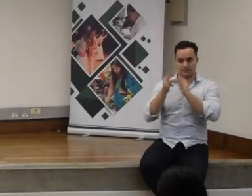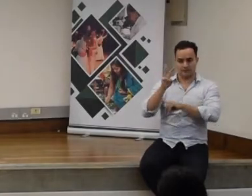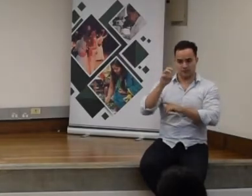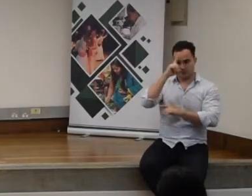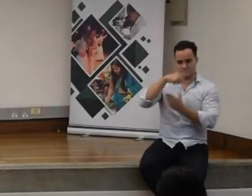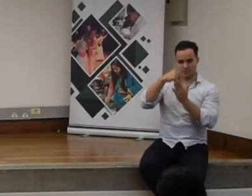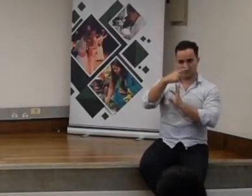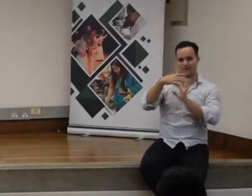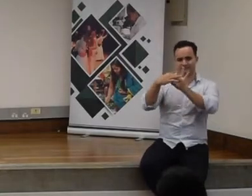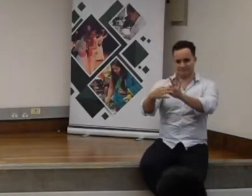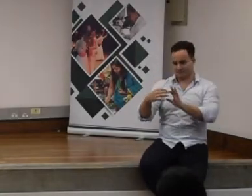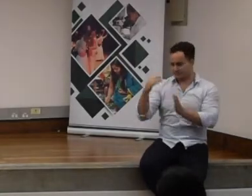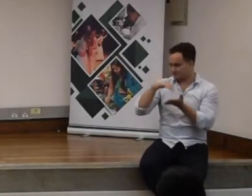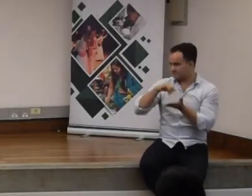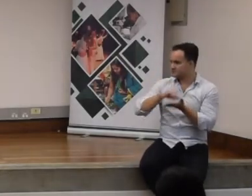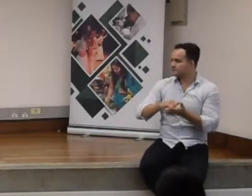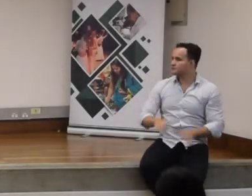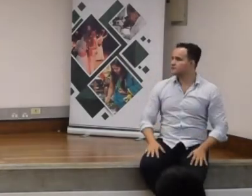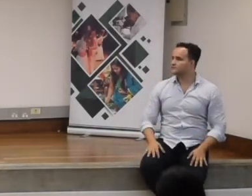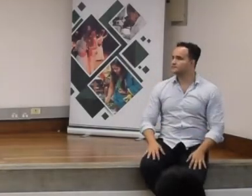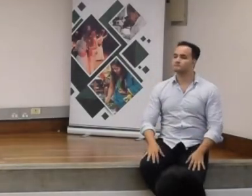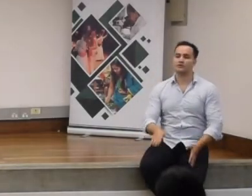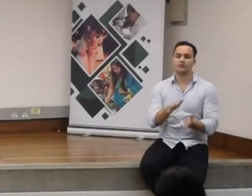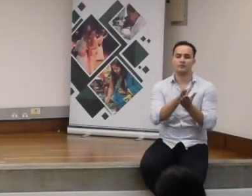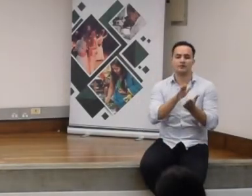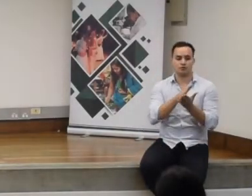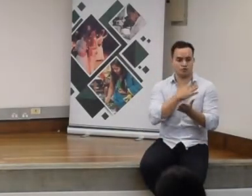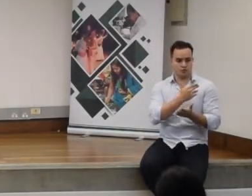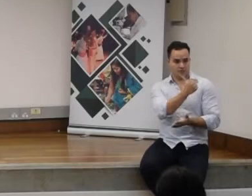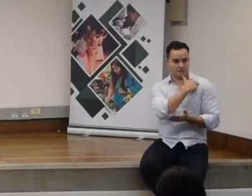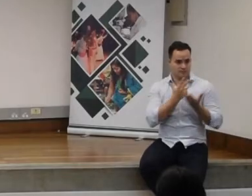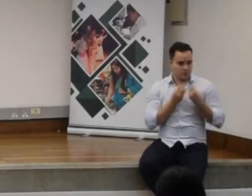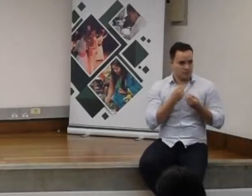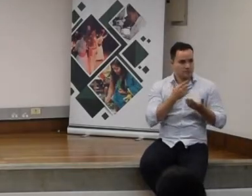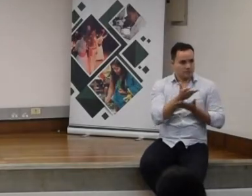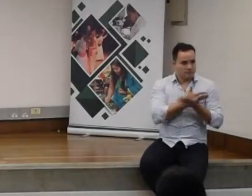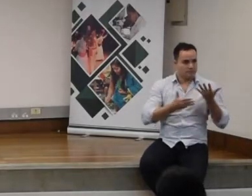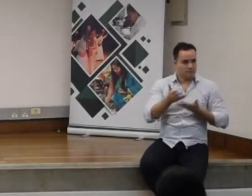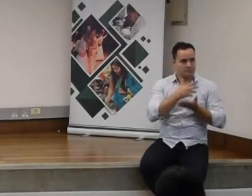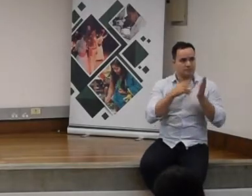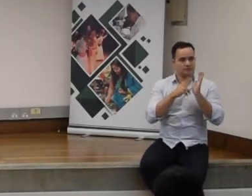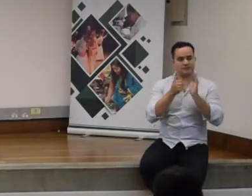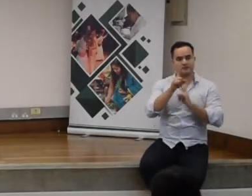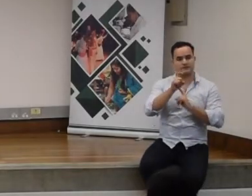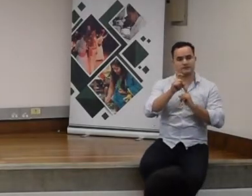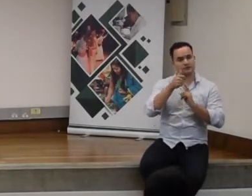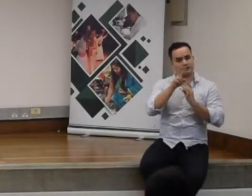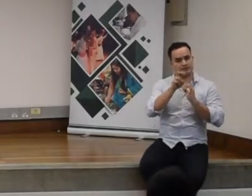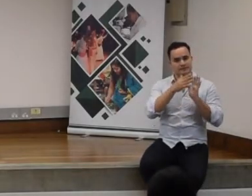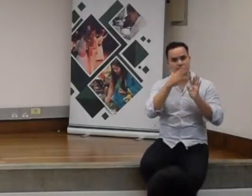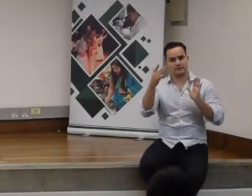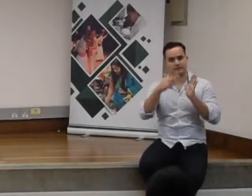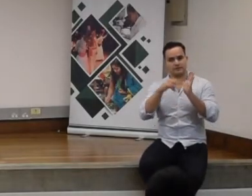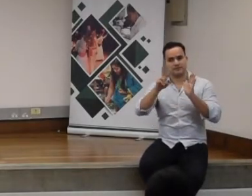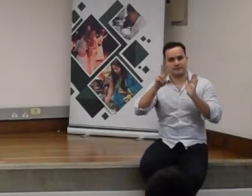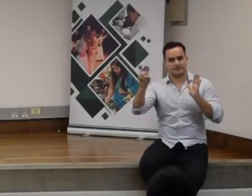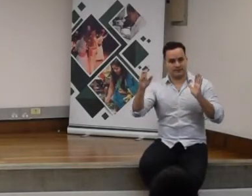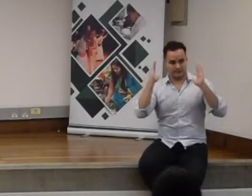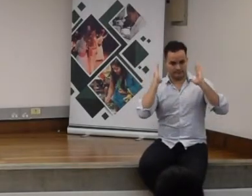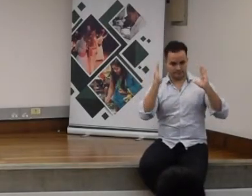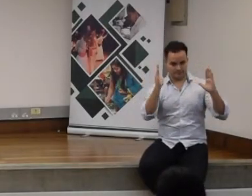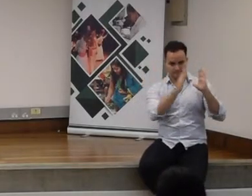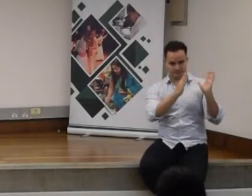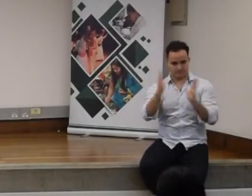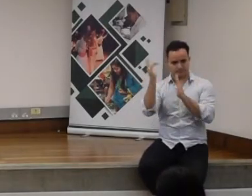2018. Este documento apunta en primera medida al Plan de Desarrollo Institucional 2017-2027, donde se habla